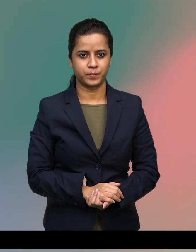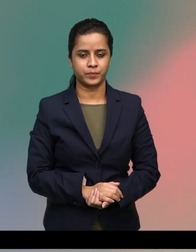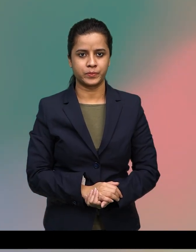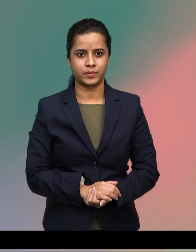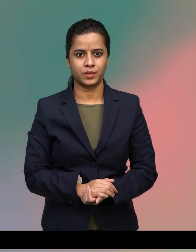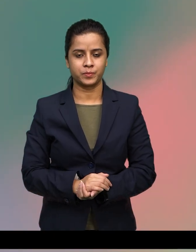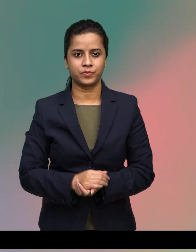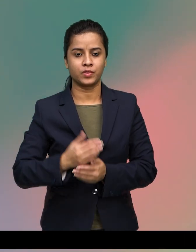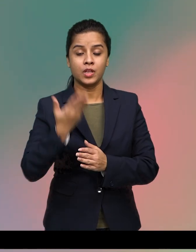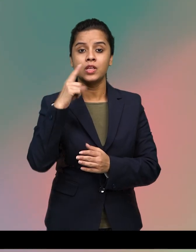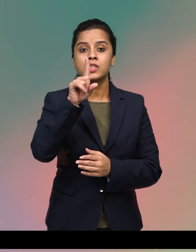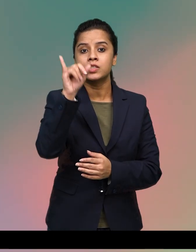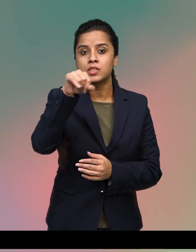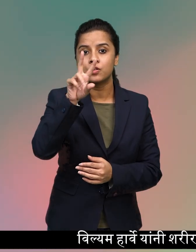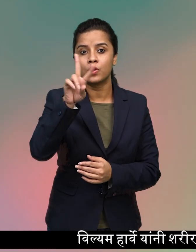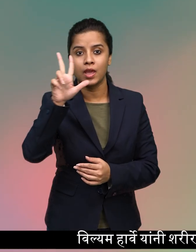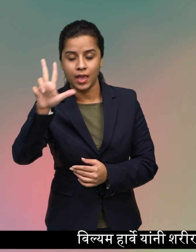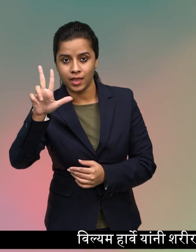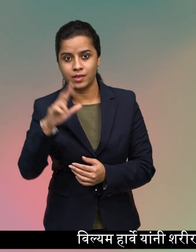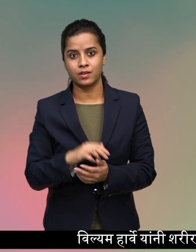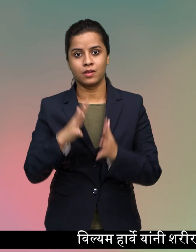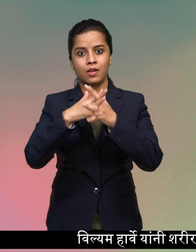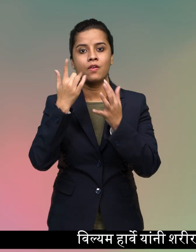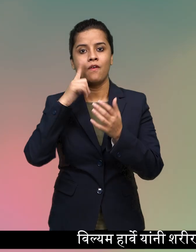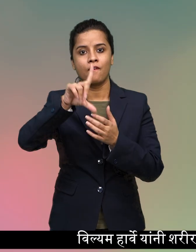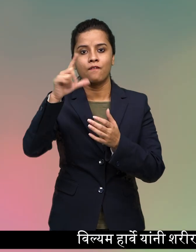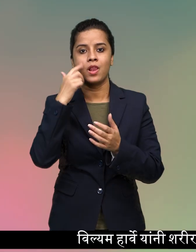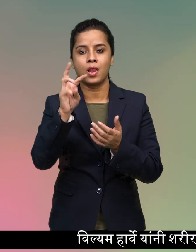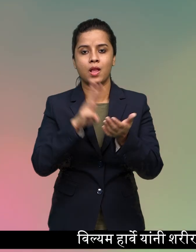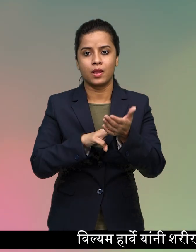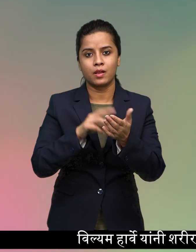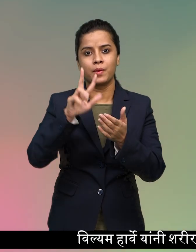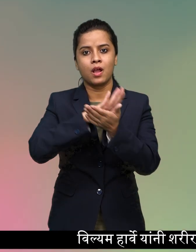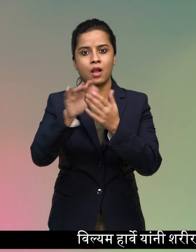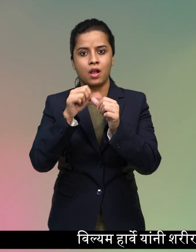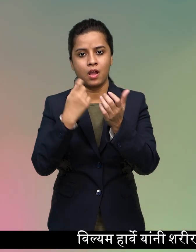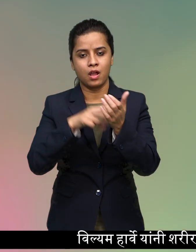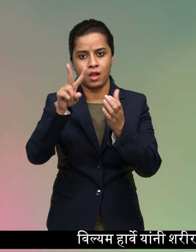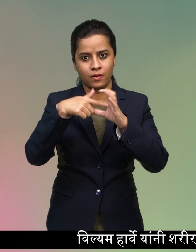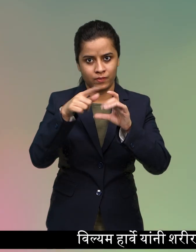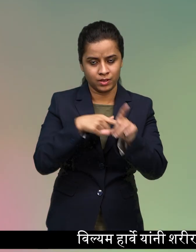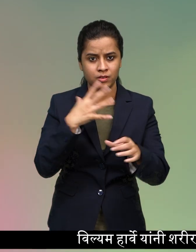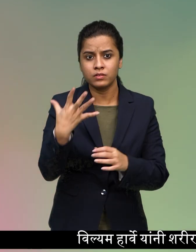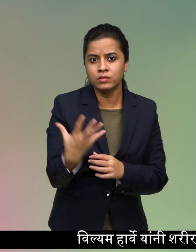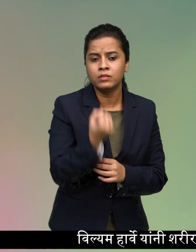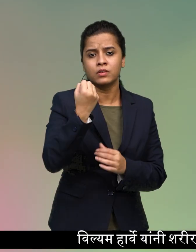1628 मध्ये विल्यम हार्वे यांनी शरीरातील रक्ताभिसरणाची प्रक्रिया स्पष्ट केली.